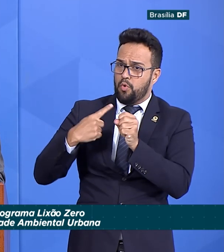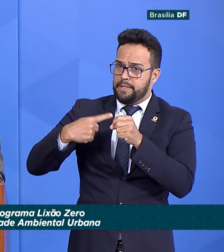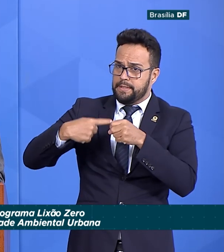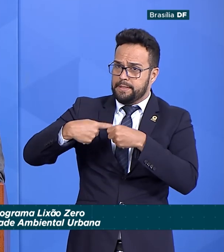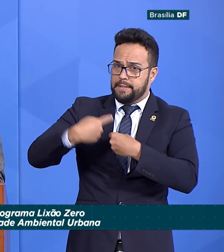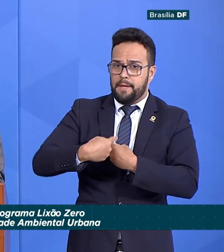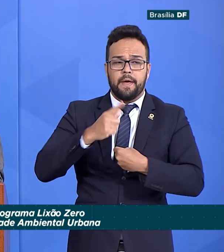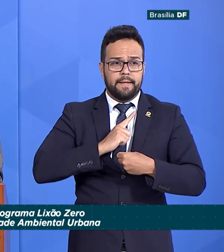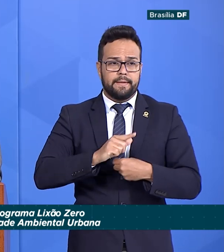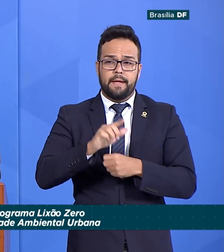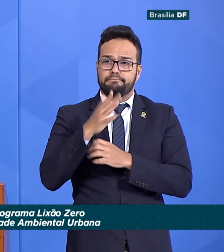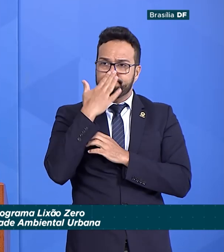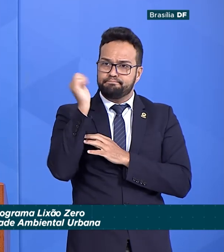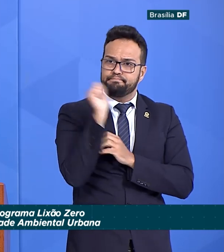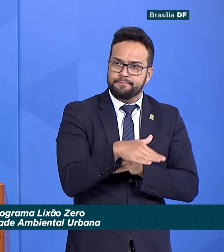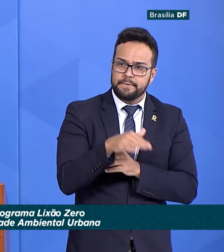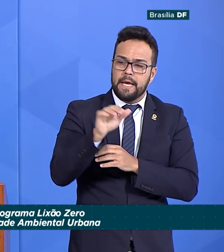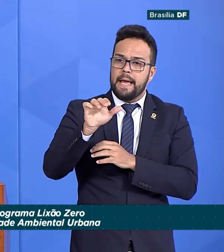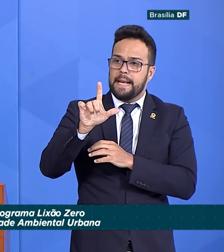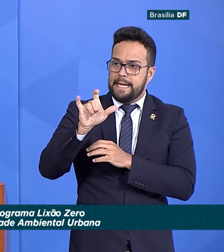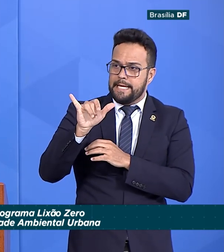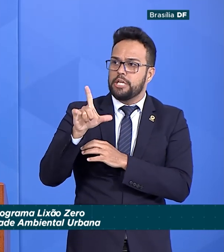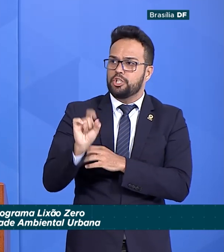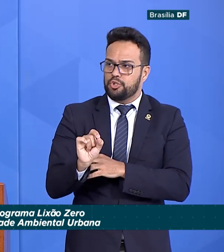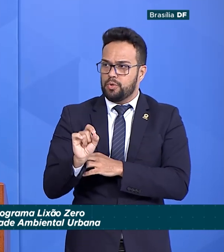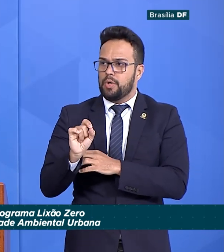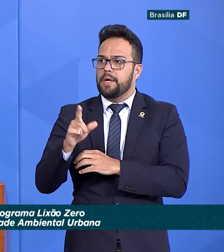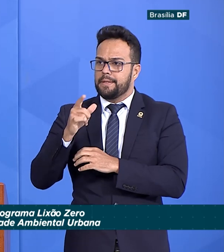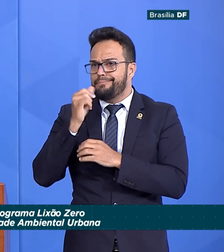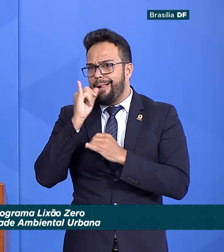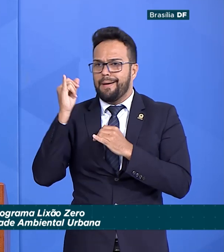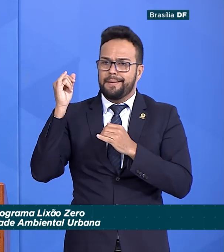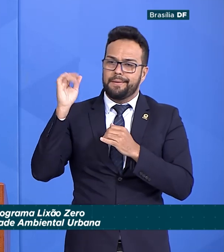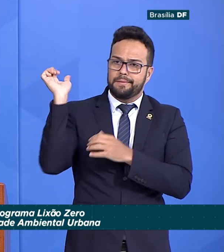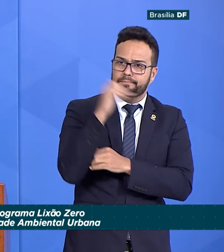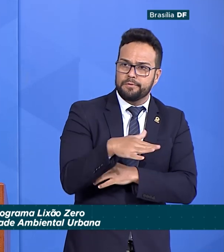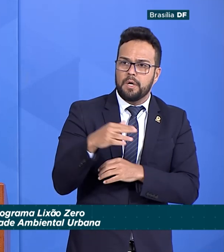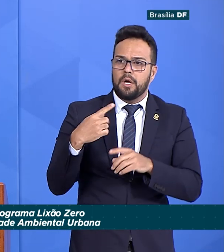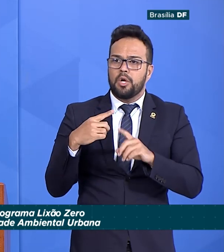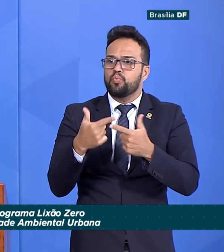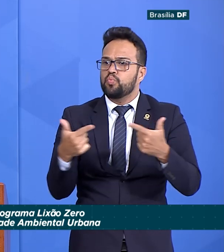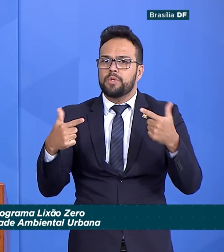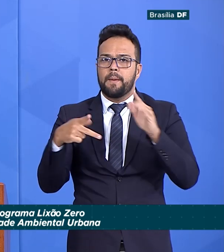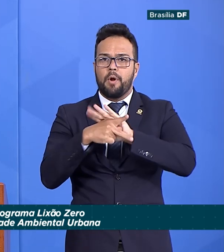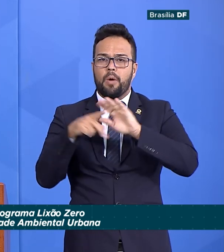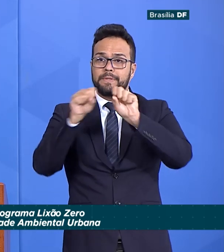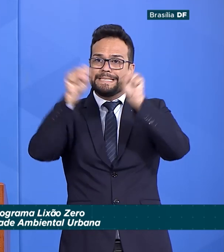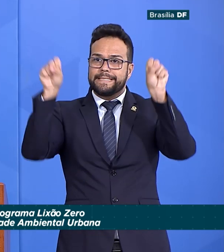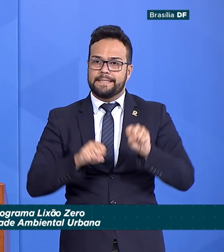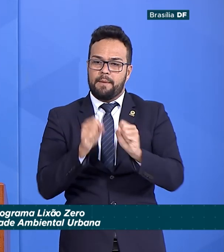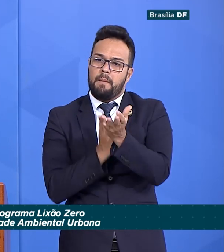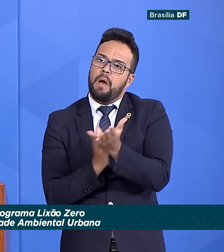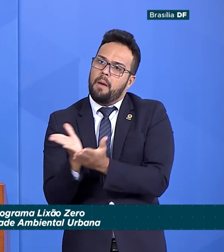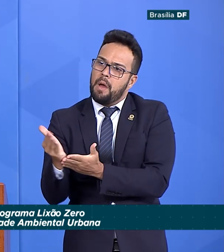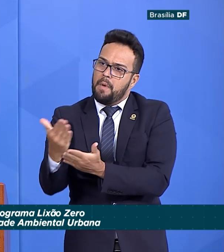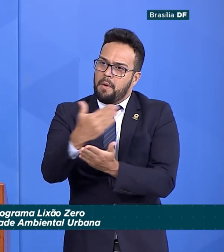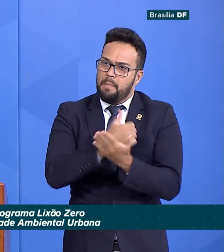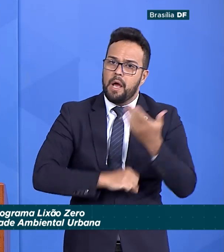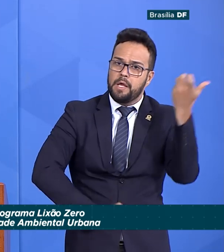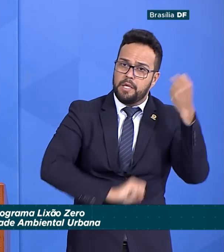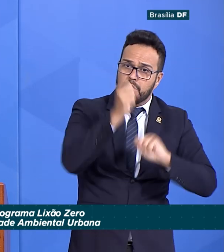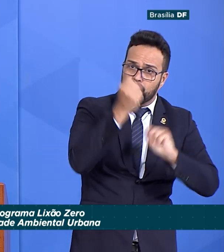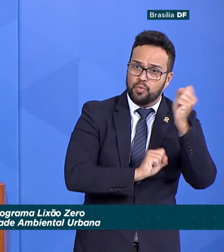eletrônico, material descartado, que não há alternativa, não há um sistema adequado para devolvê-los à indústria que os